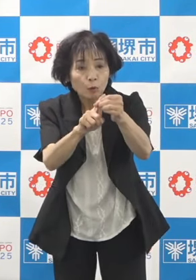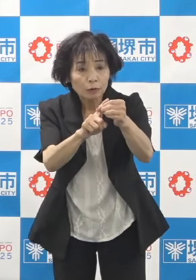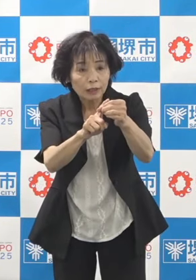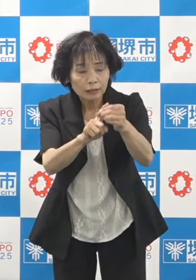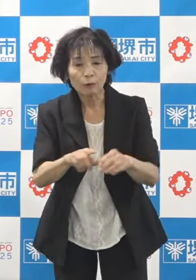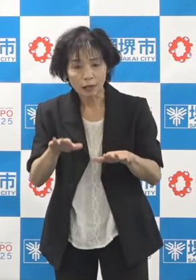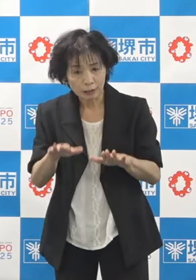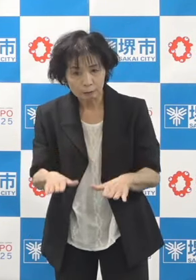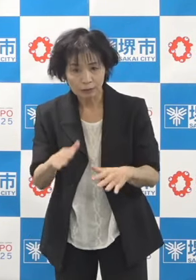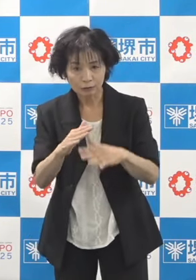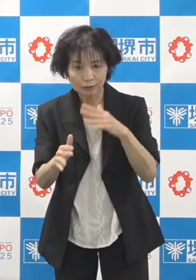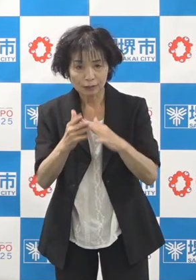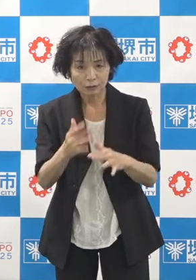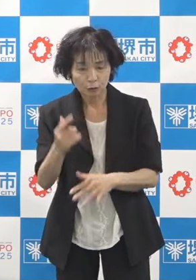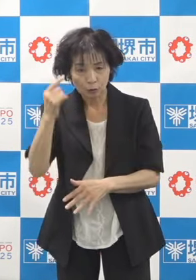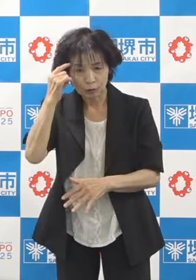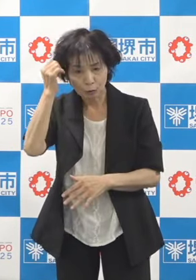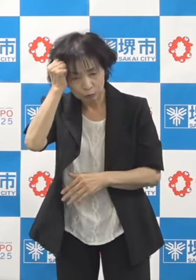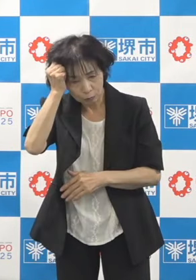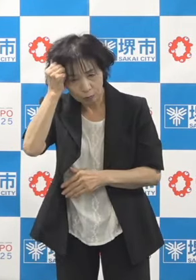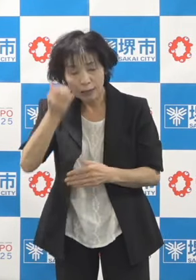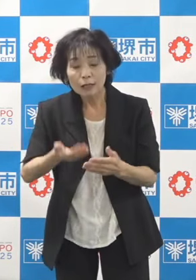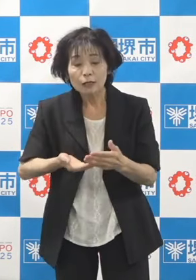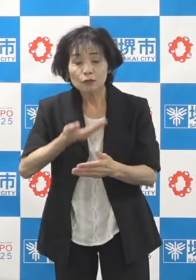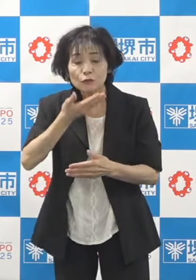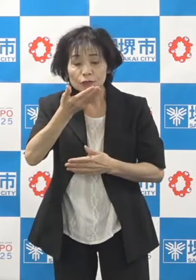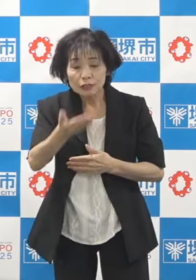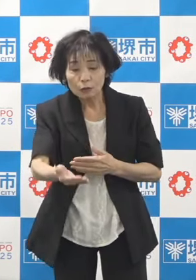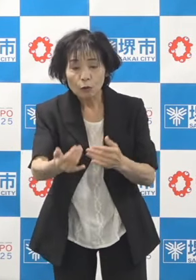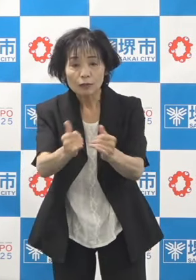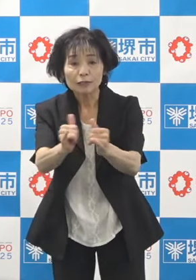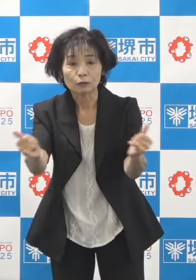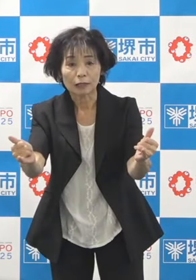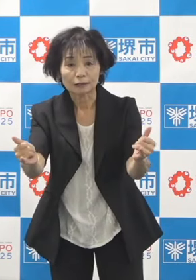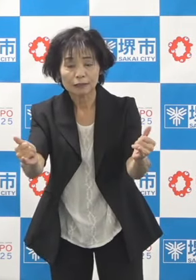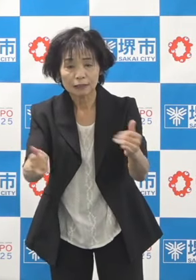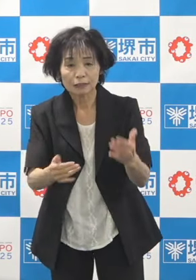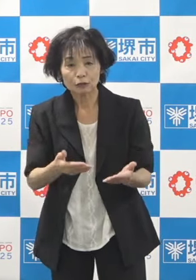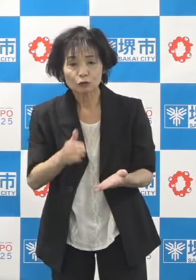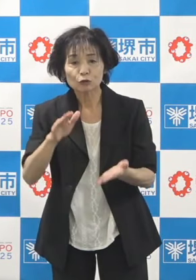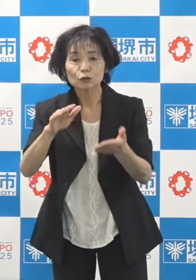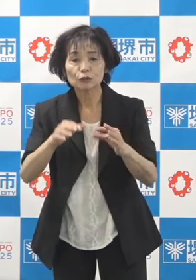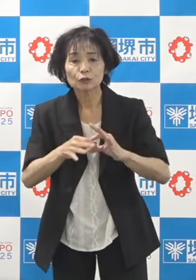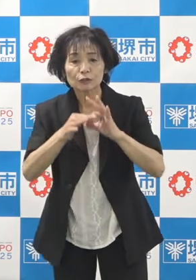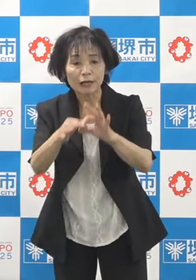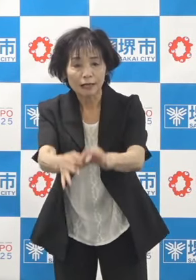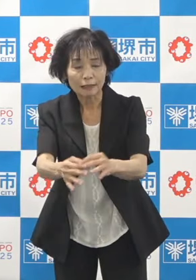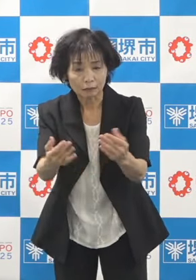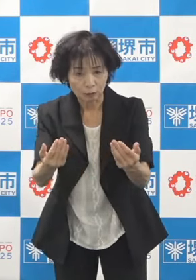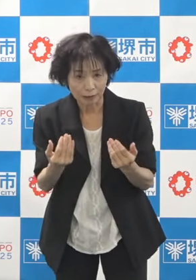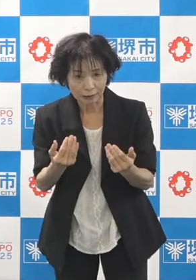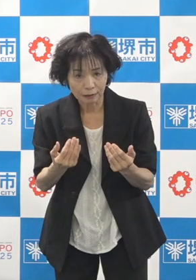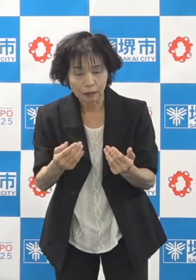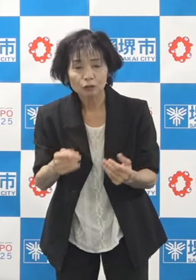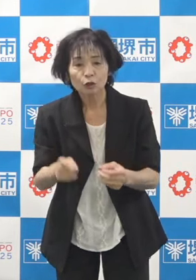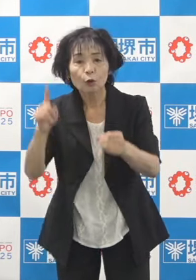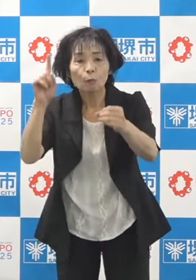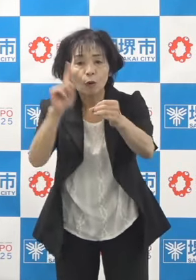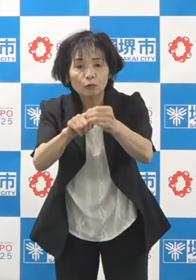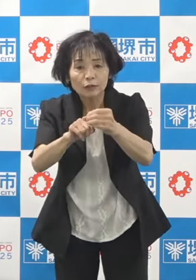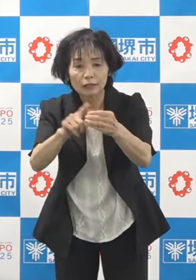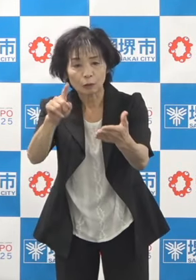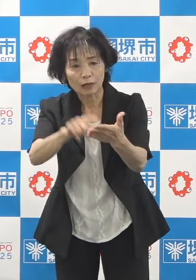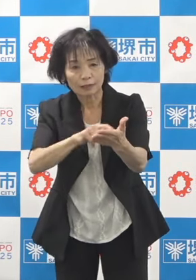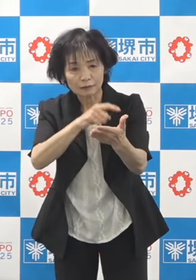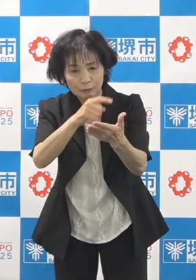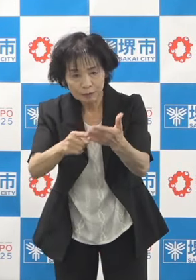戦争の記憶をきちんと次の世代に伝えるということが大きな目的だと考えていますので、その目的を満たすために堺